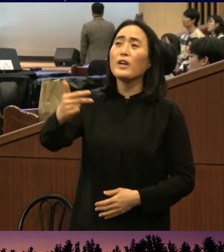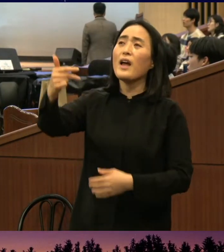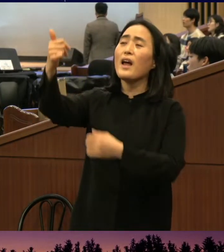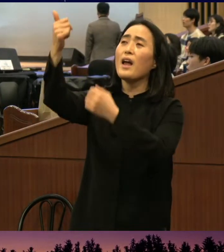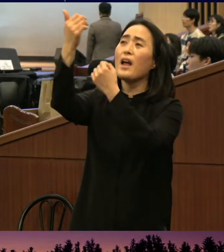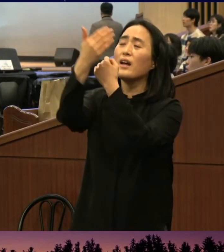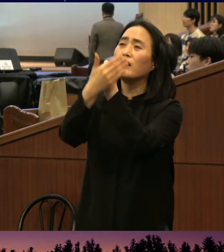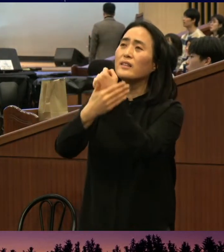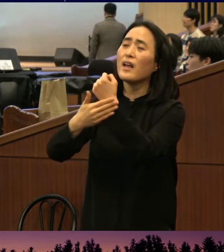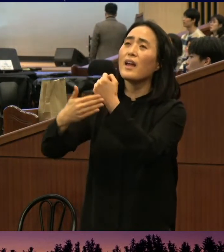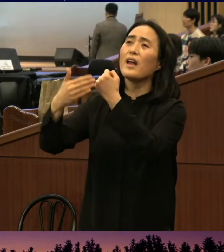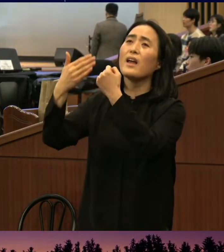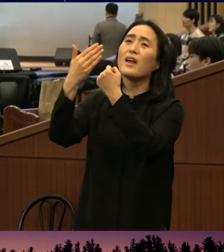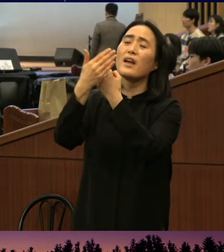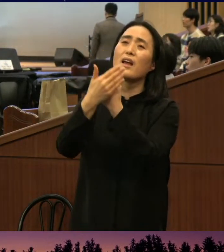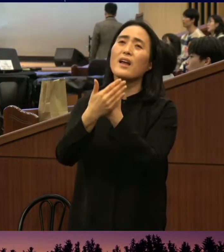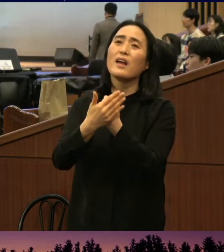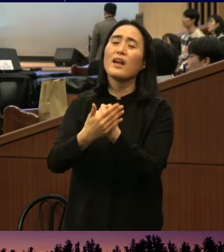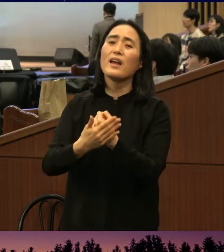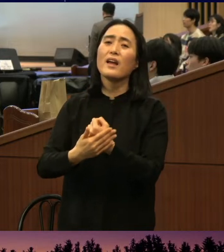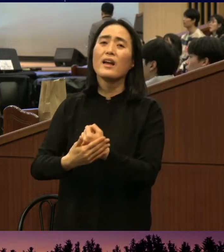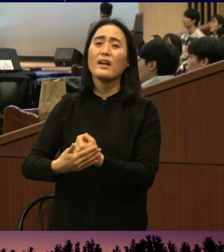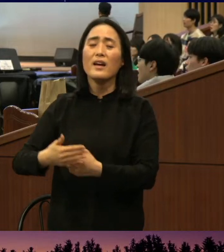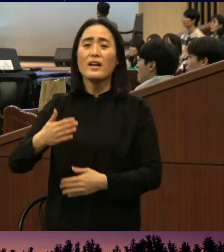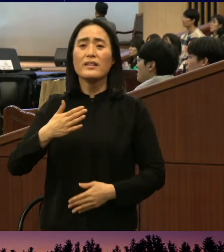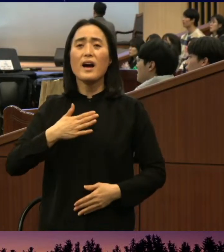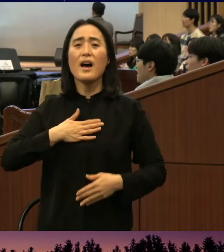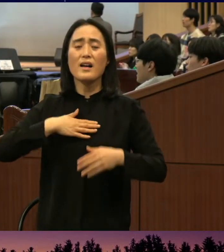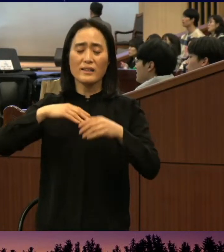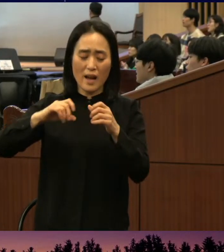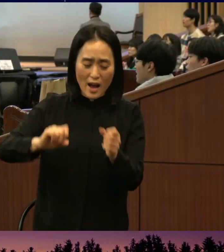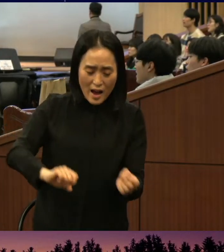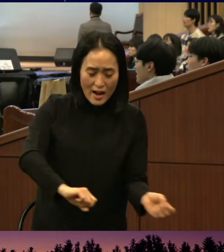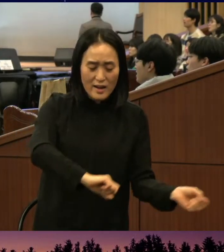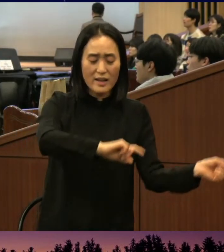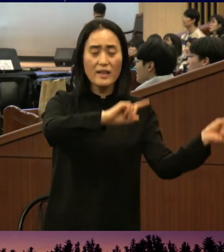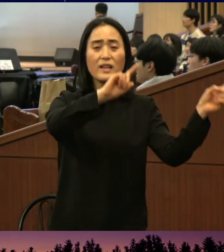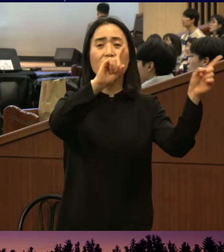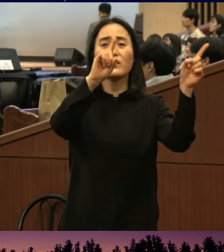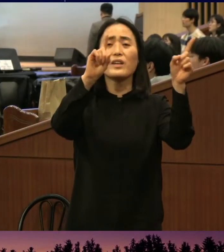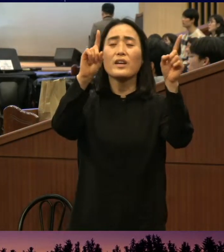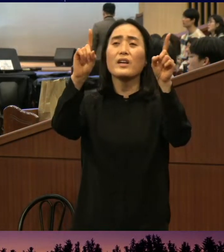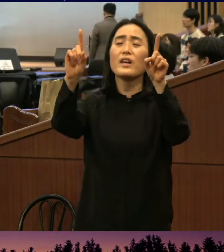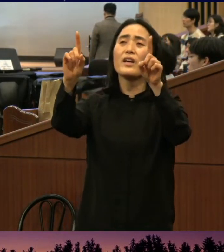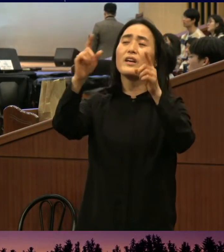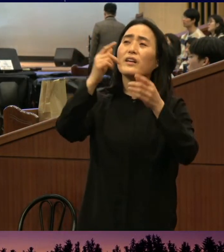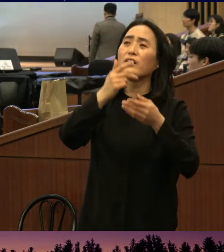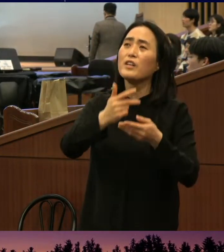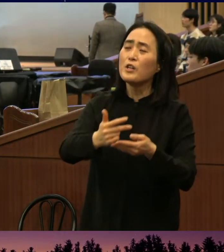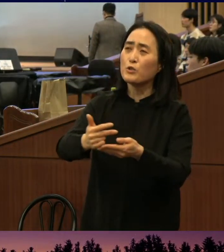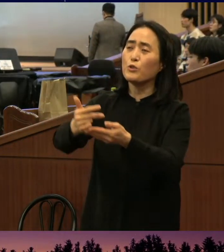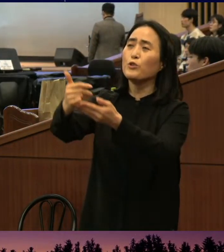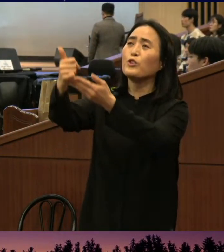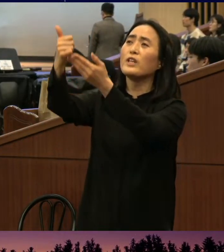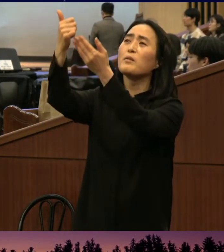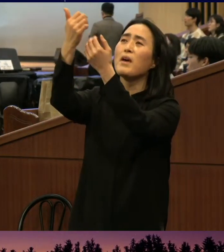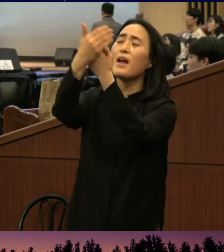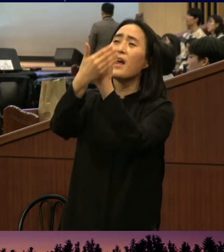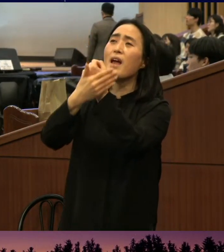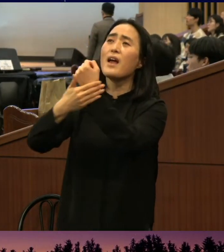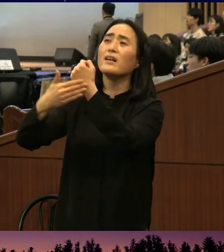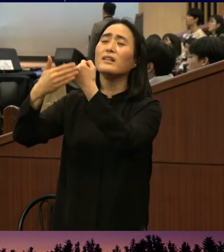주의 은혜 날 살리신